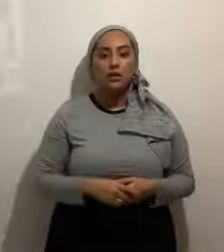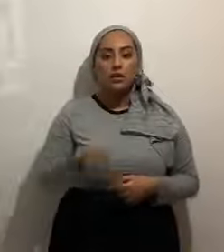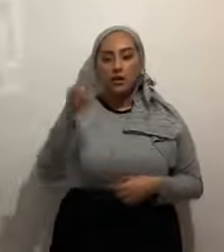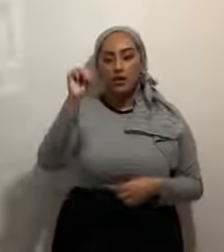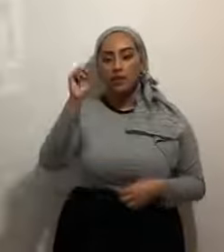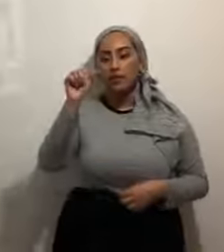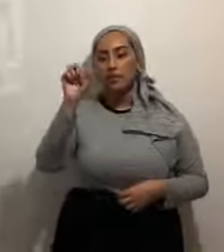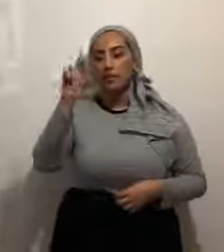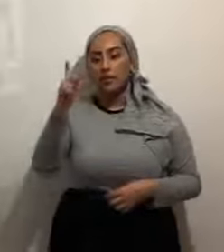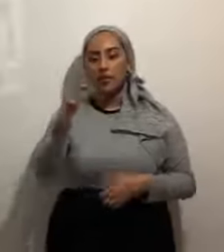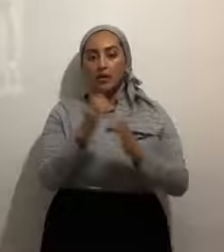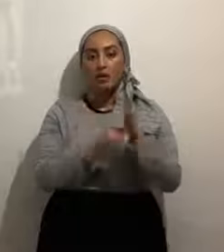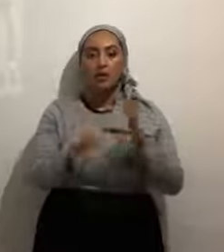6.